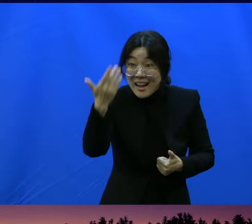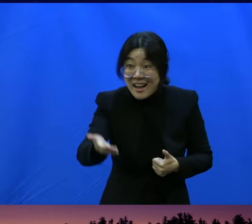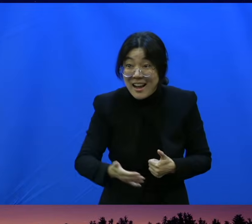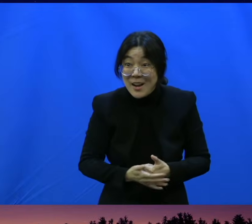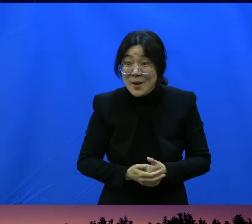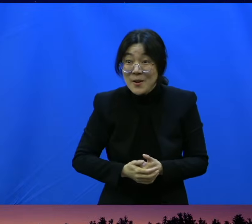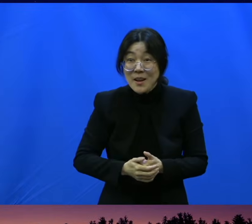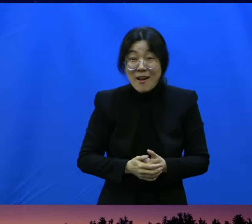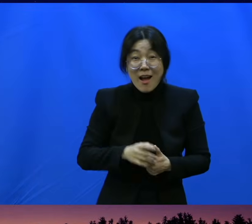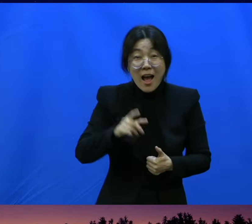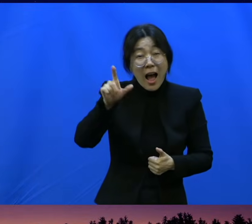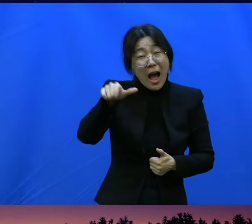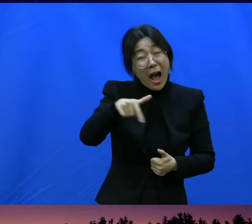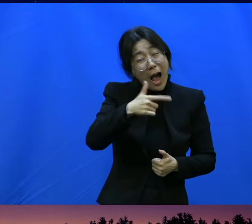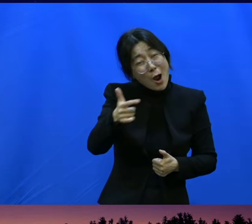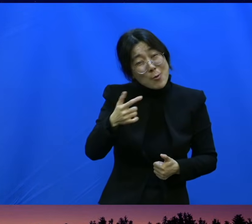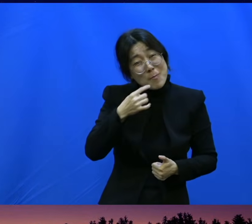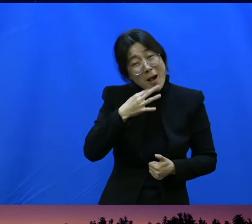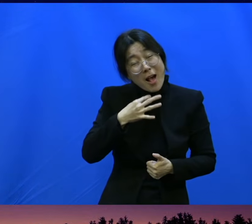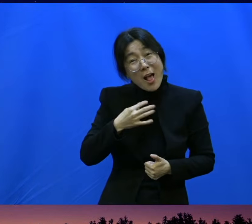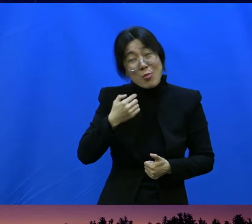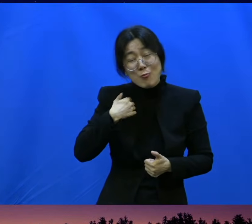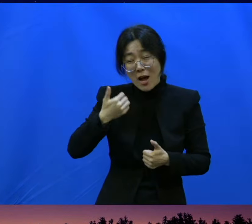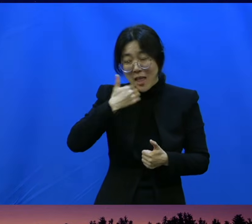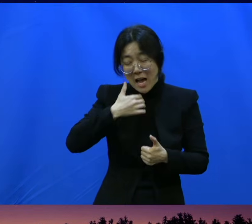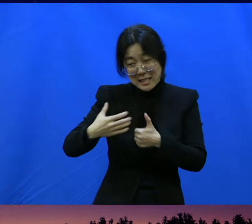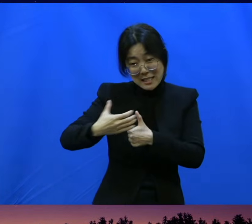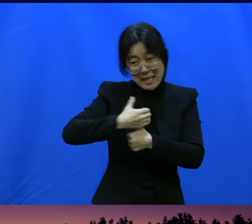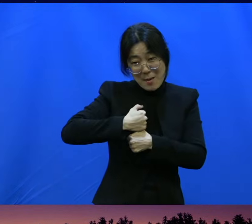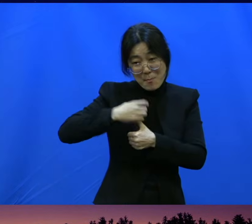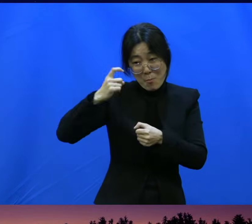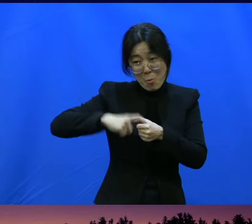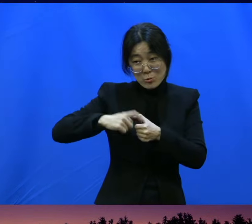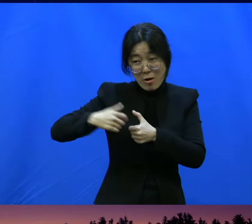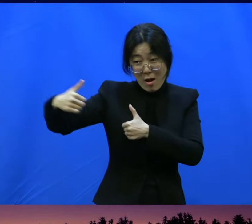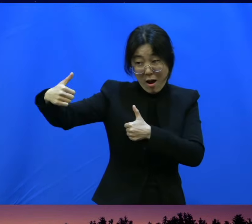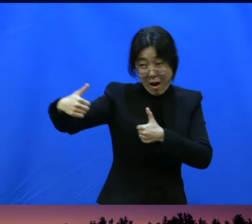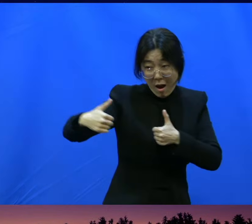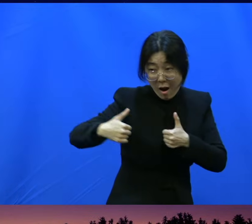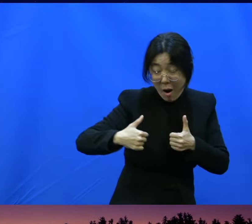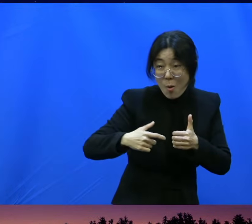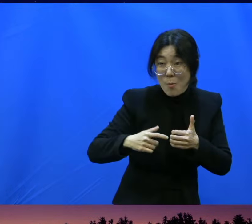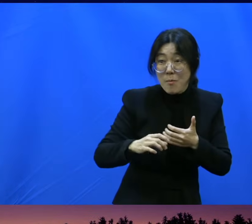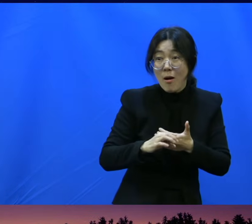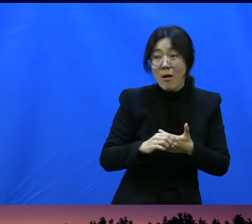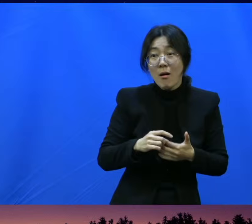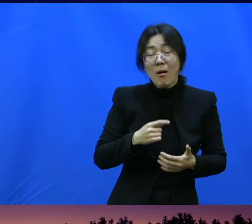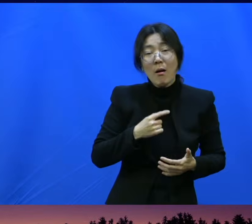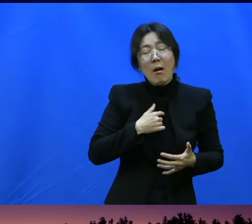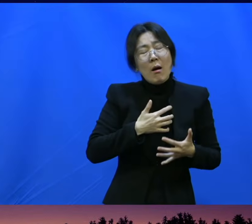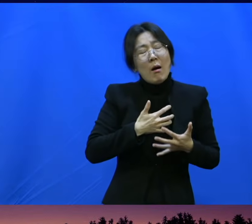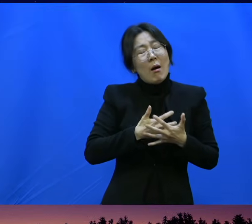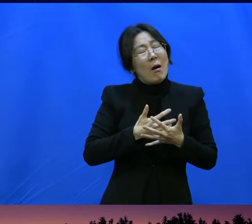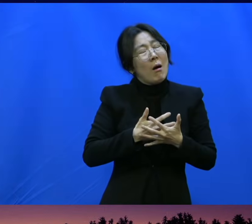하루만 해도 지칠 거예요. 누가 잡으러 온다고 생각하면, 누가 나를 잡으러 온다 그러면 하루도 어떻게.